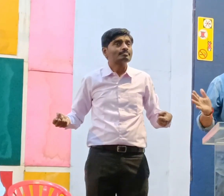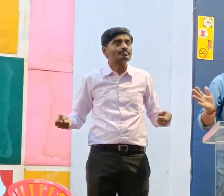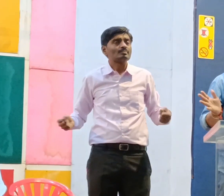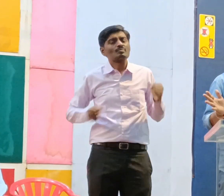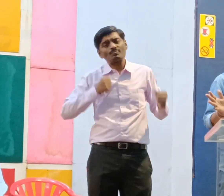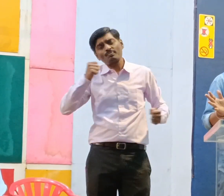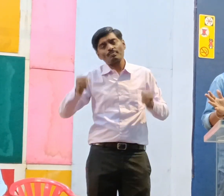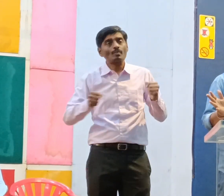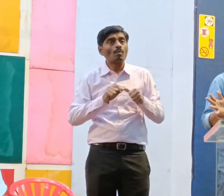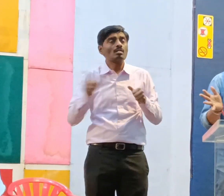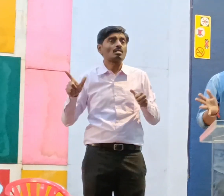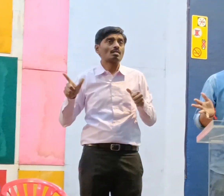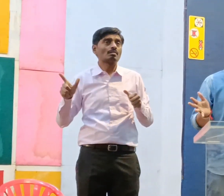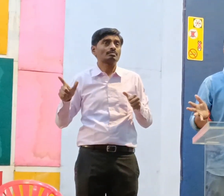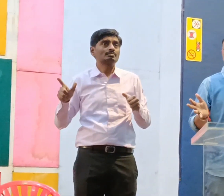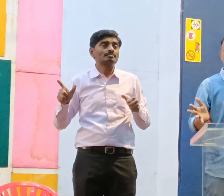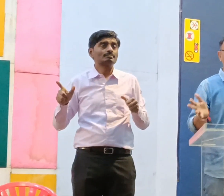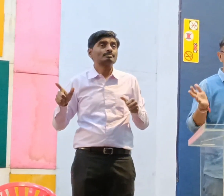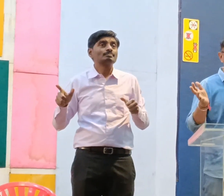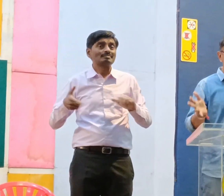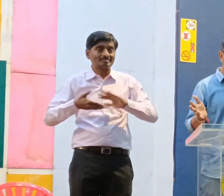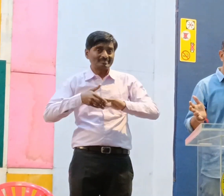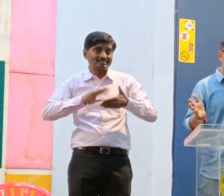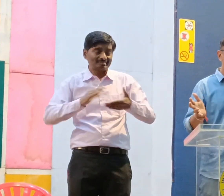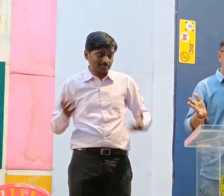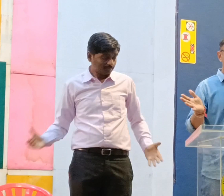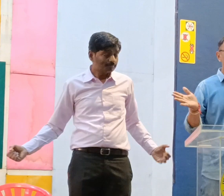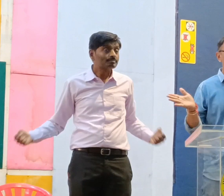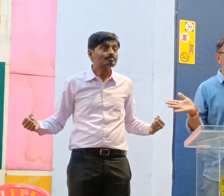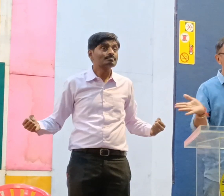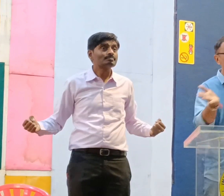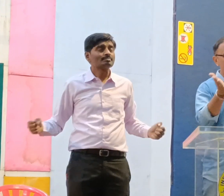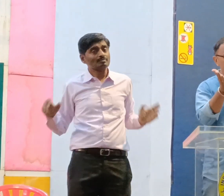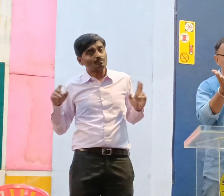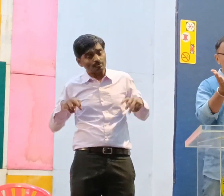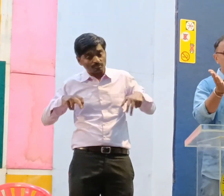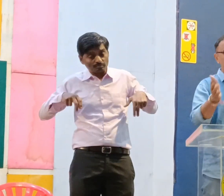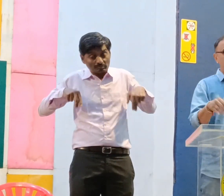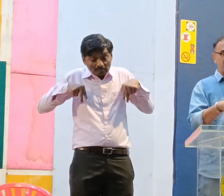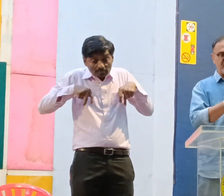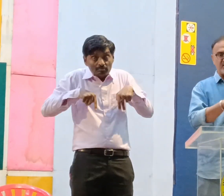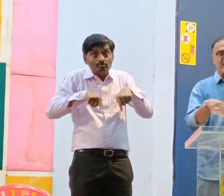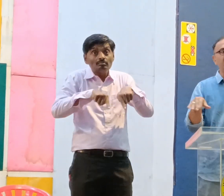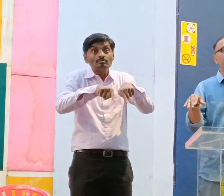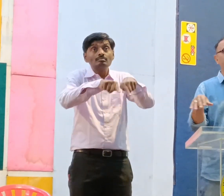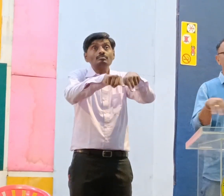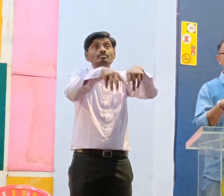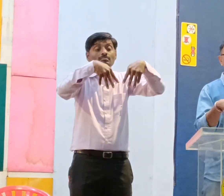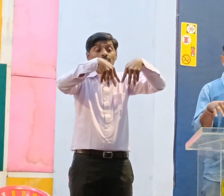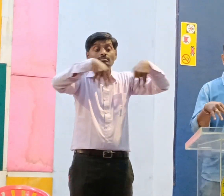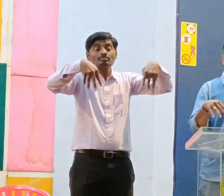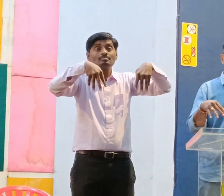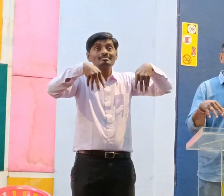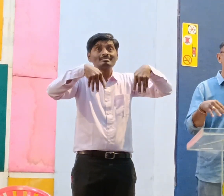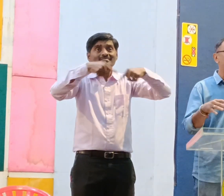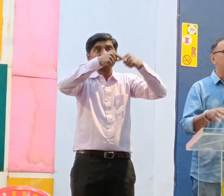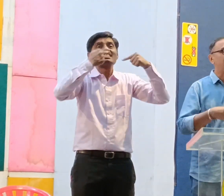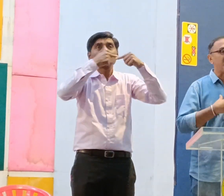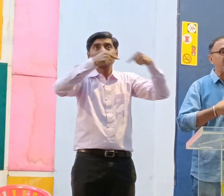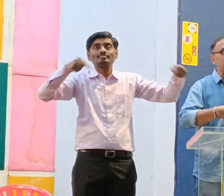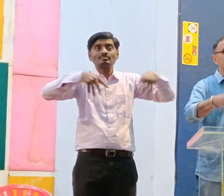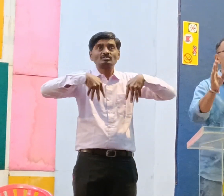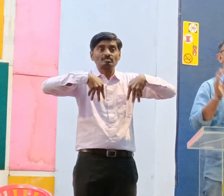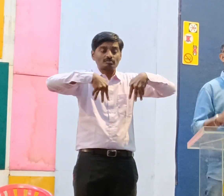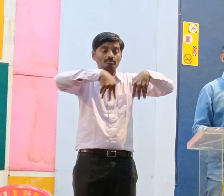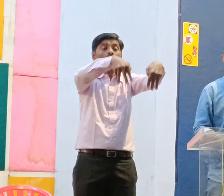બધા જ દોડનારાઓ એકબીજાના હાથમાં હાથ પરોવી એક સાથે દોડે છે, અને જે લંઘન રેખા છે, વિજય રેખા છે,